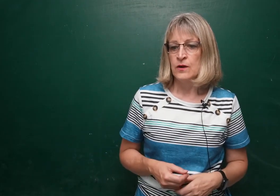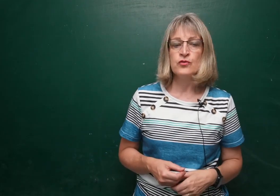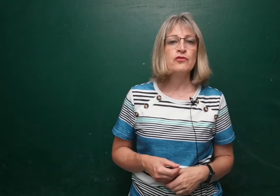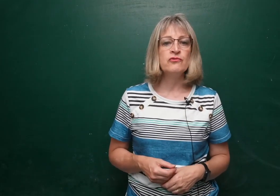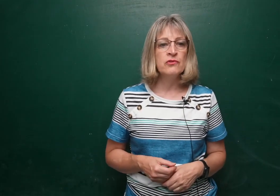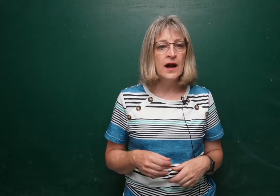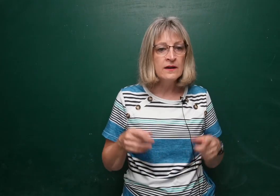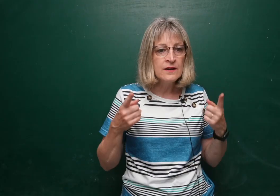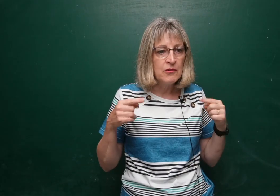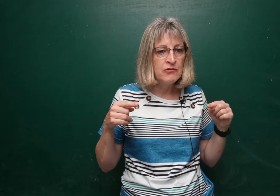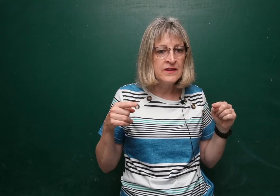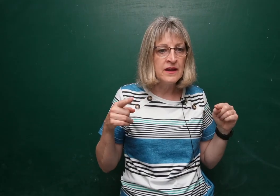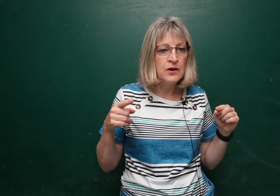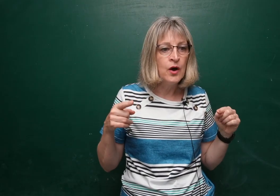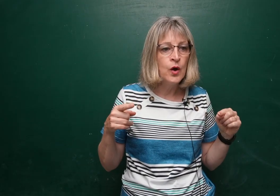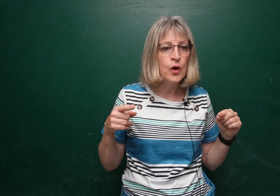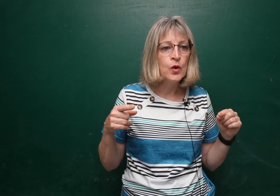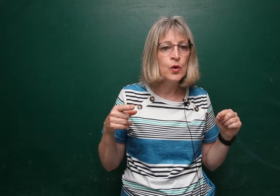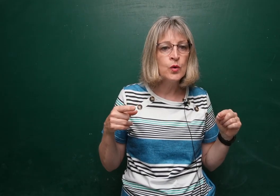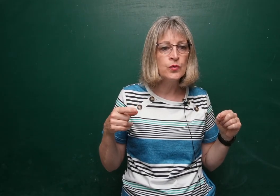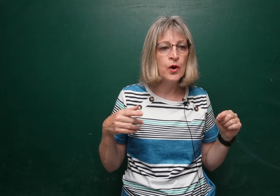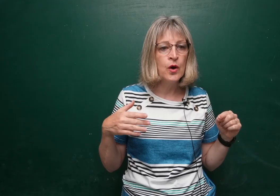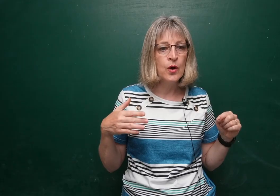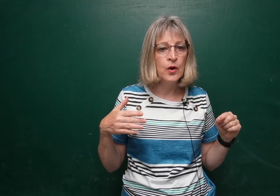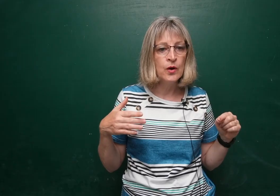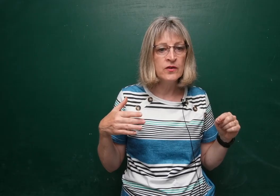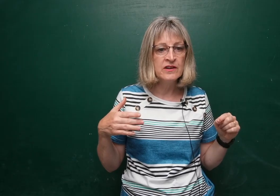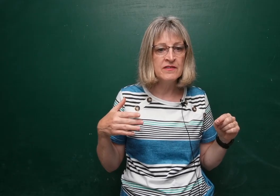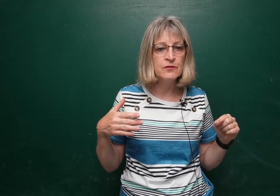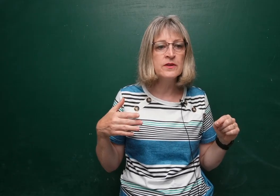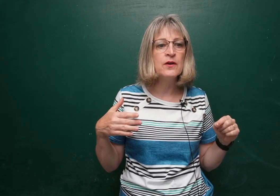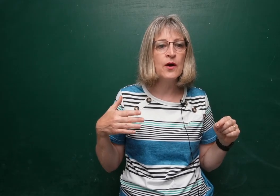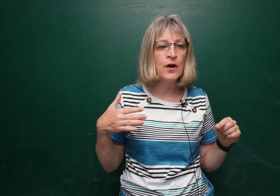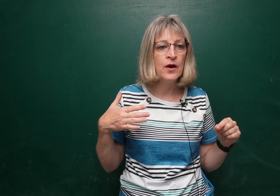Content de vous voir. Comment vous faites alors? Content. Je l'ai fait tout à l'heure.